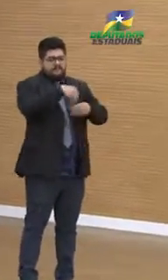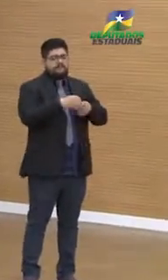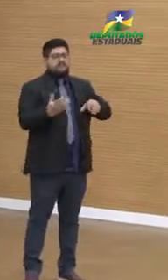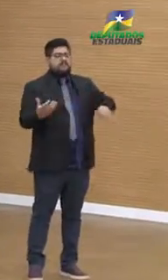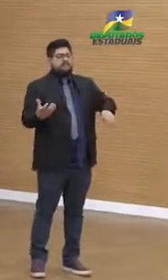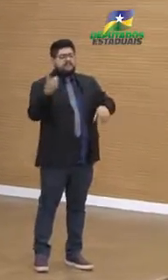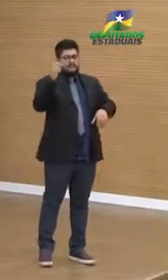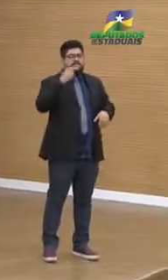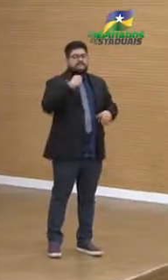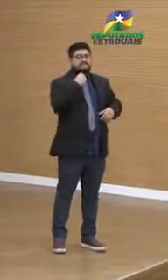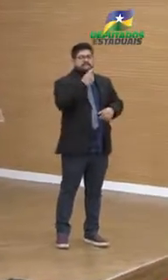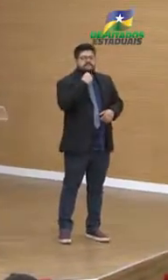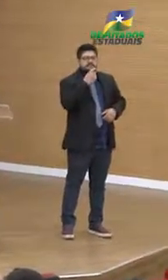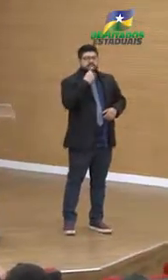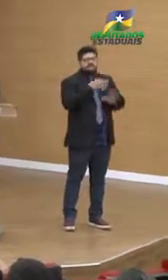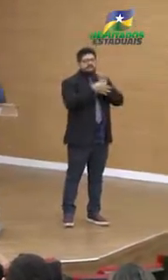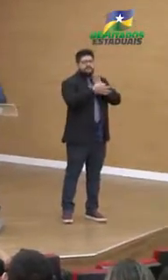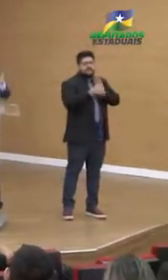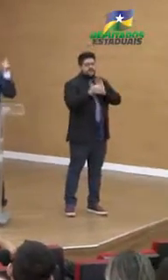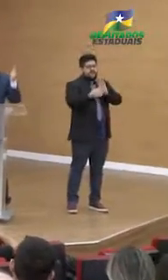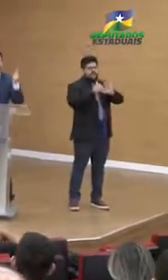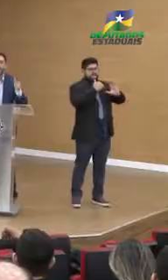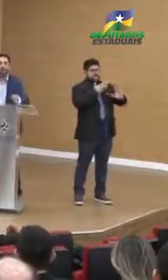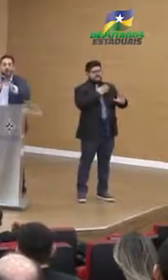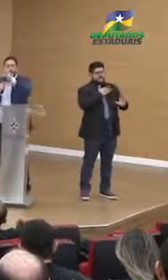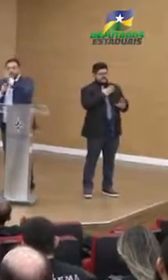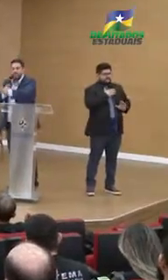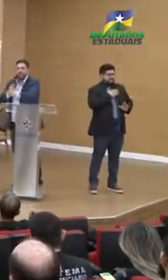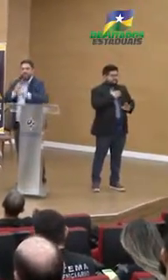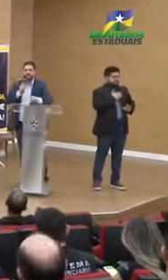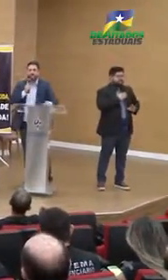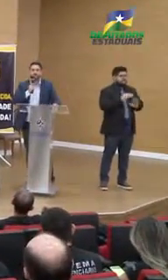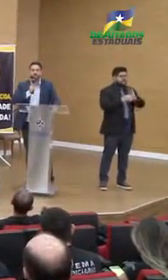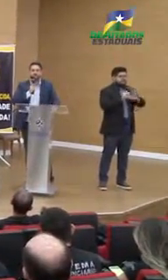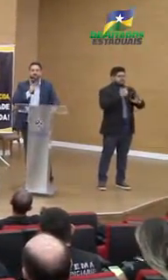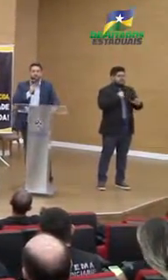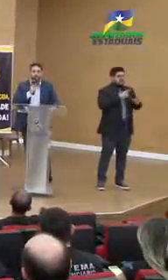Federal. Qualquer dúvida, sugestão, encaminhe para nosso escritório, encaminhe para nossa rede social.